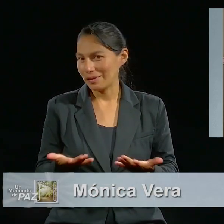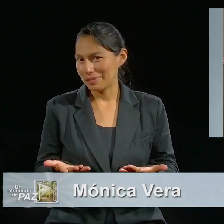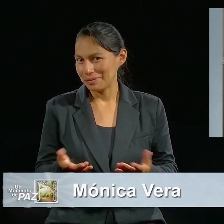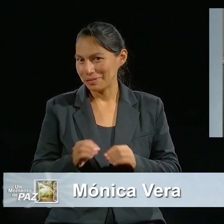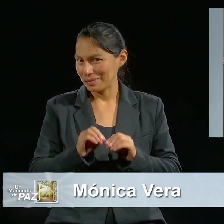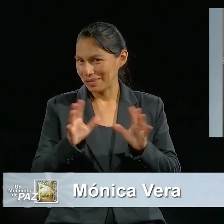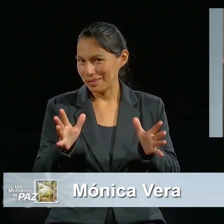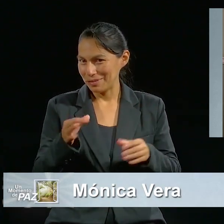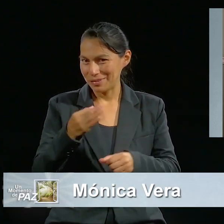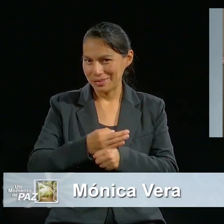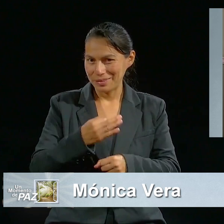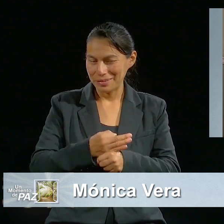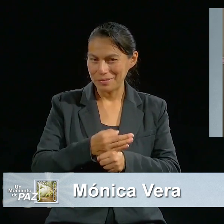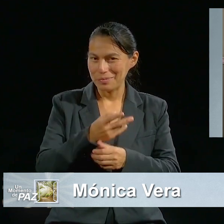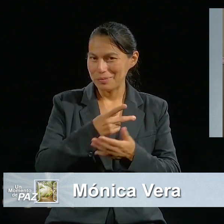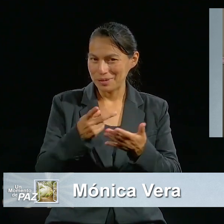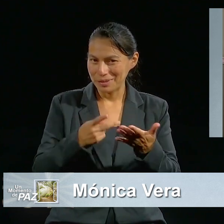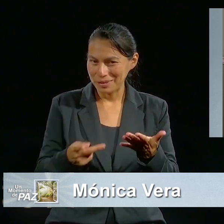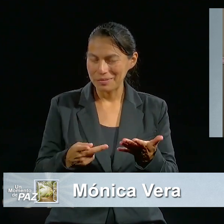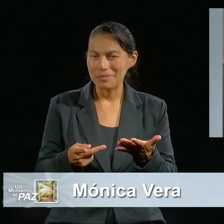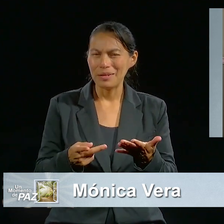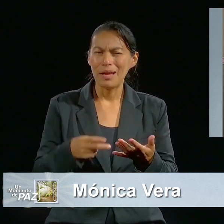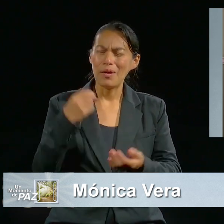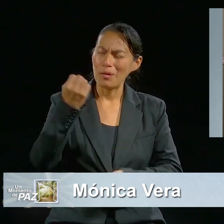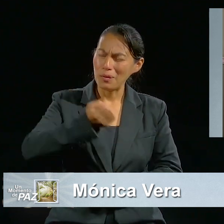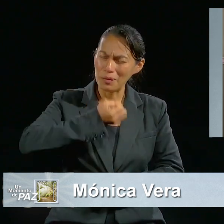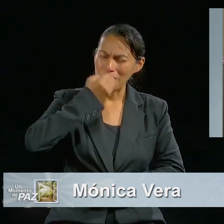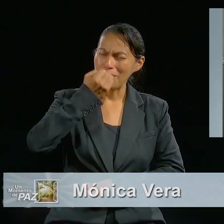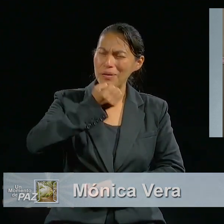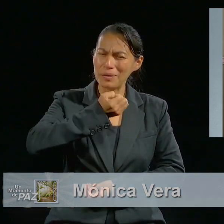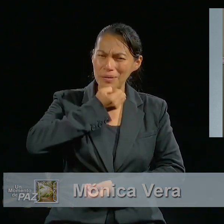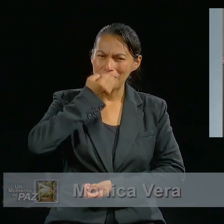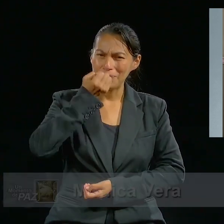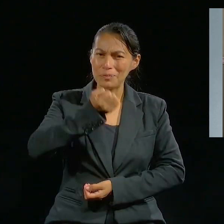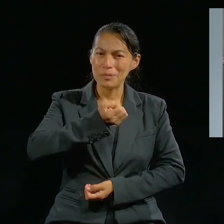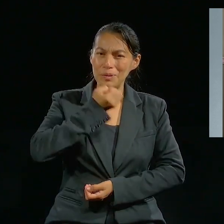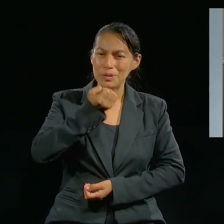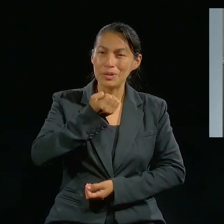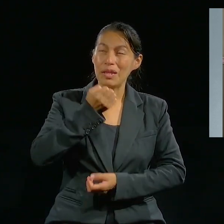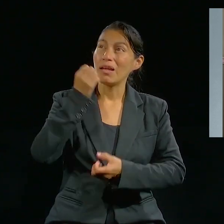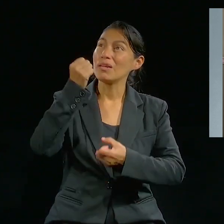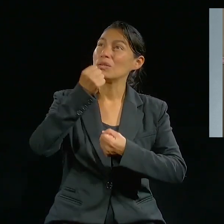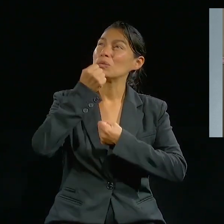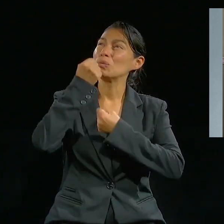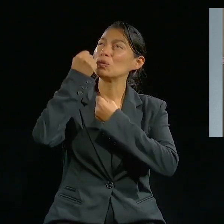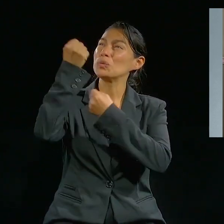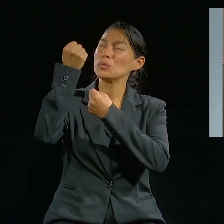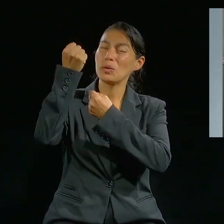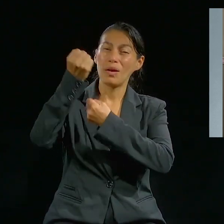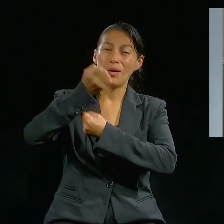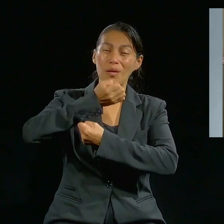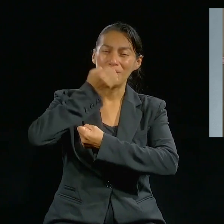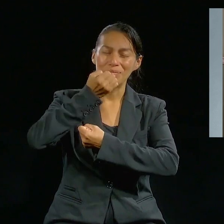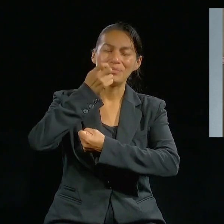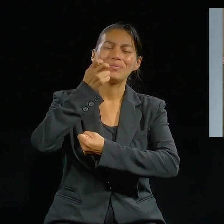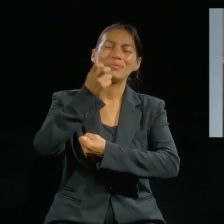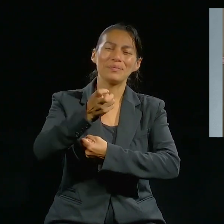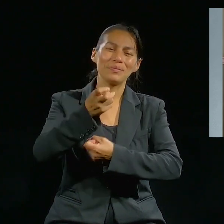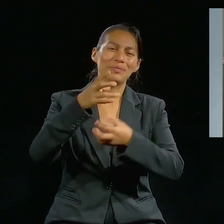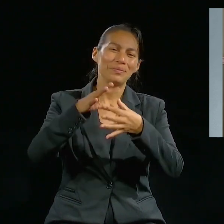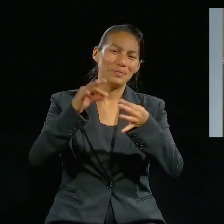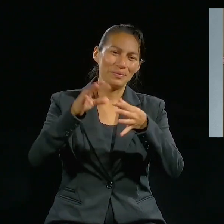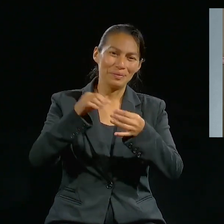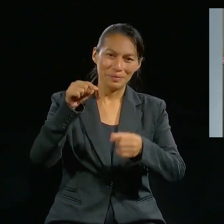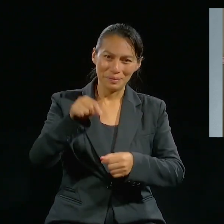Desde luego, en este programa oramos y hablamos del poder de la oración.